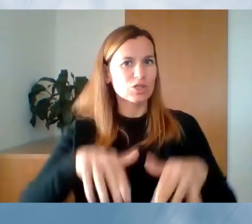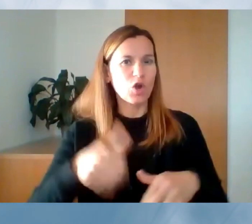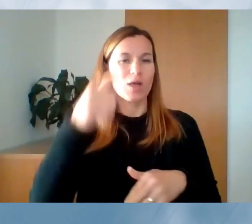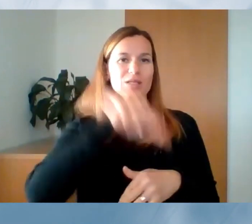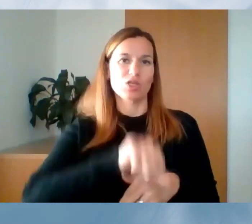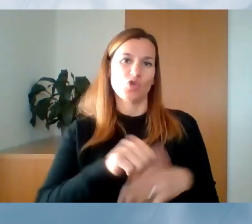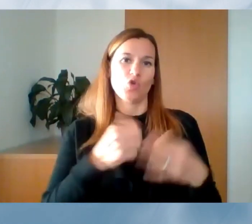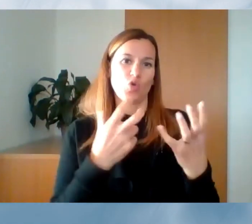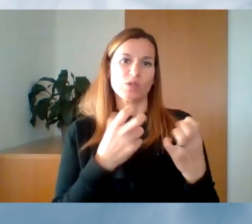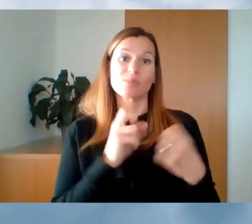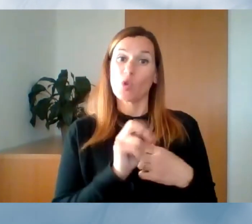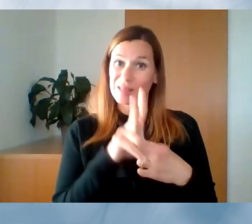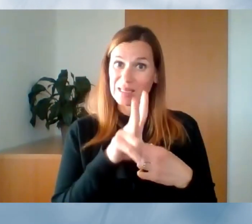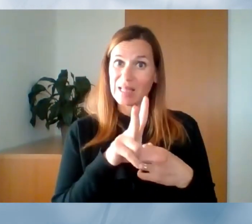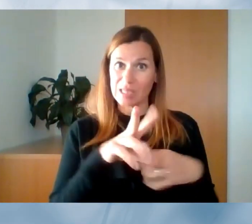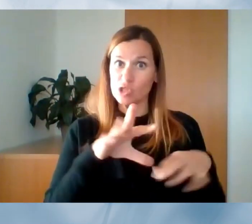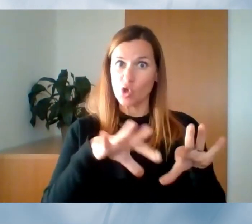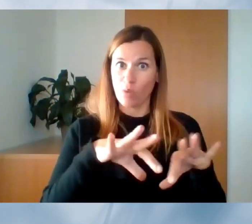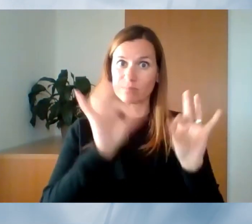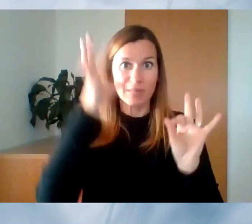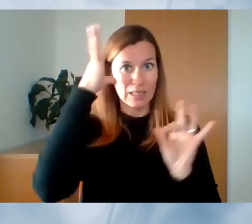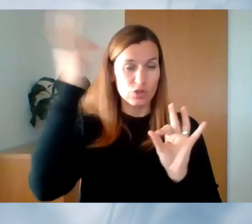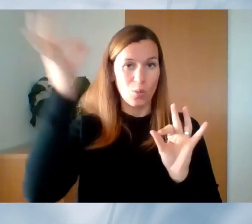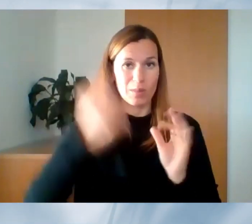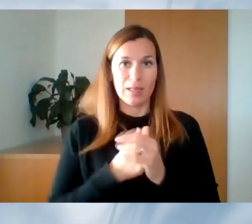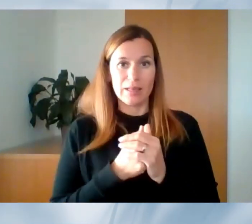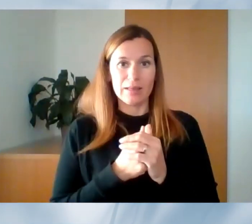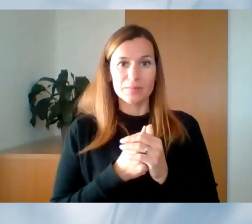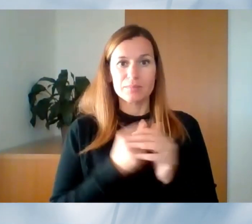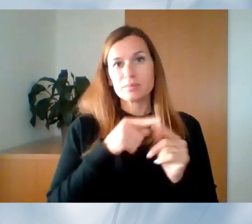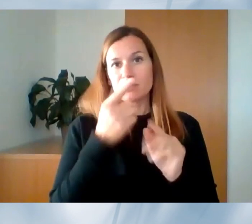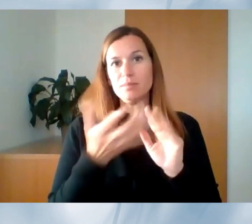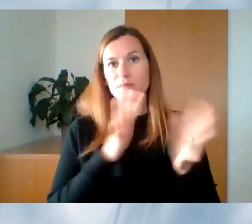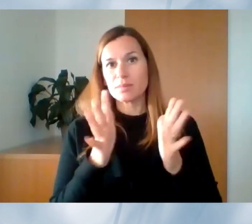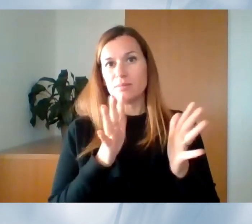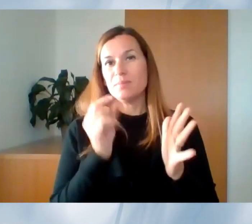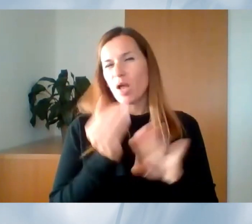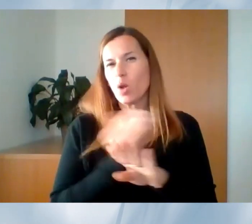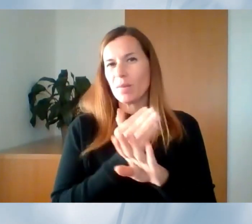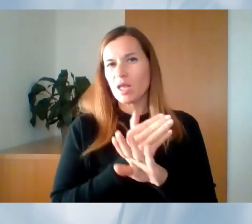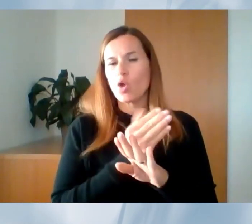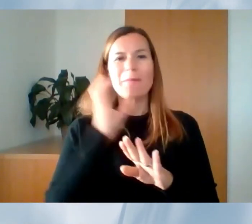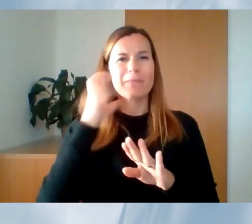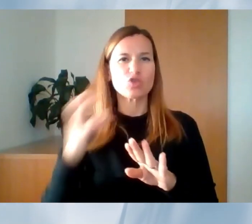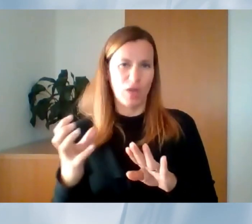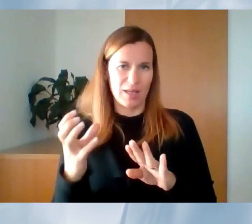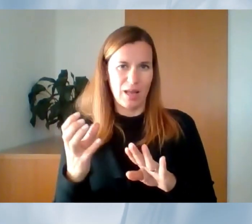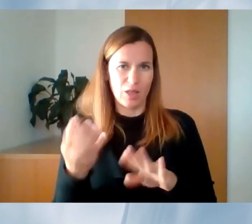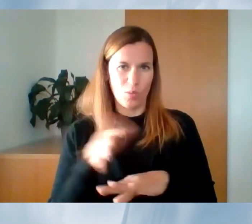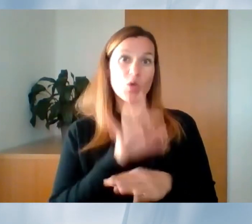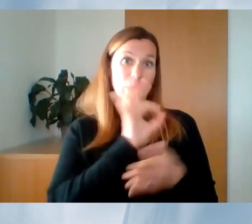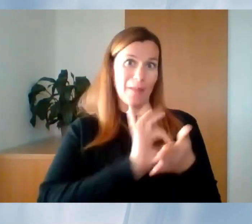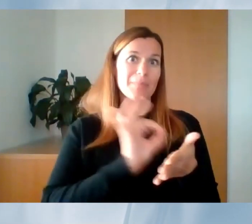leta 1813 so ga izumili, a ne, tam nekje, meč, ko je Prešeren prednji umrl, je pa